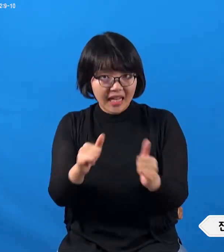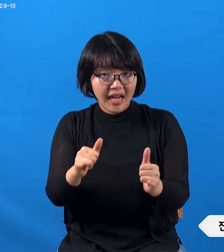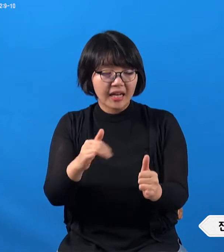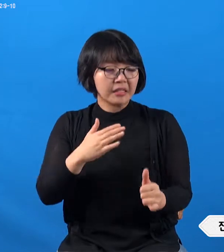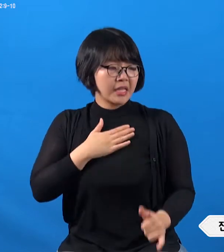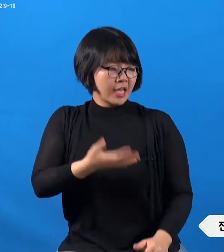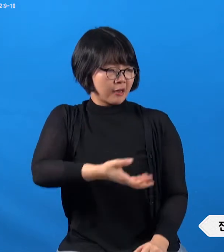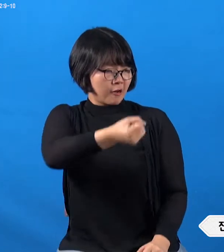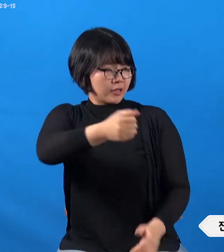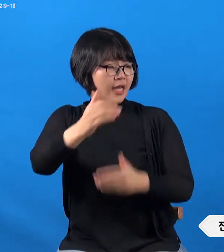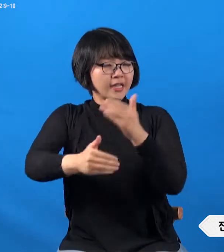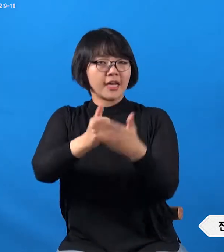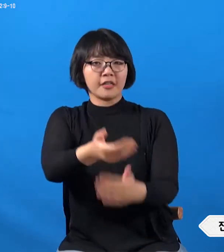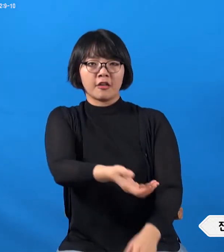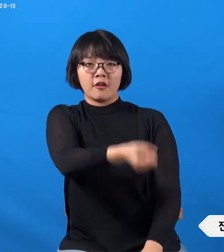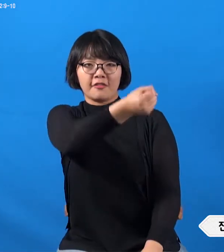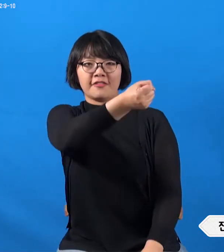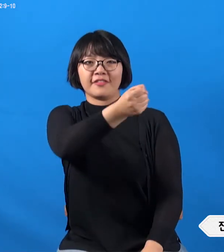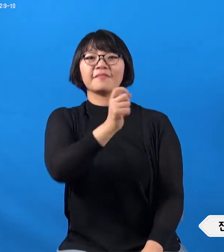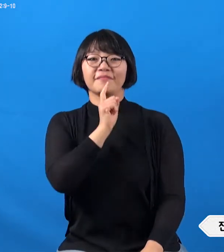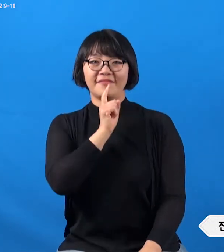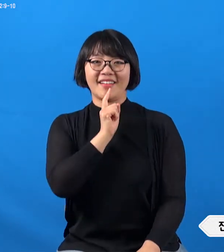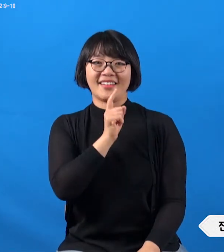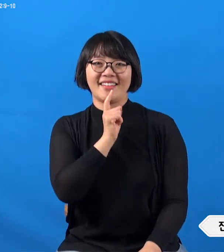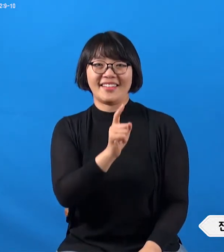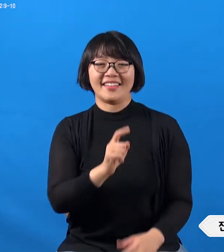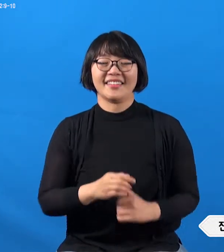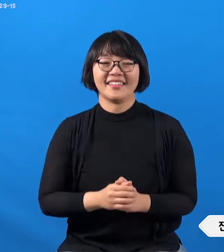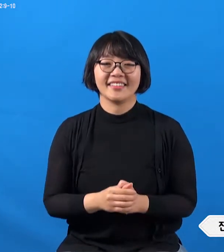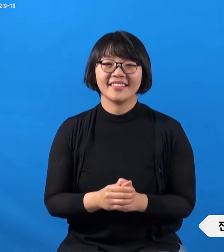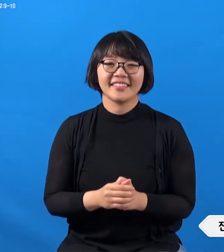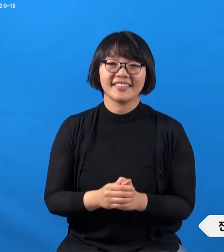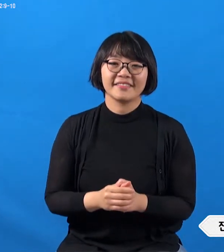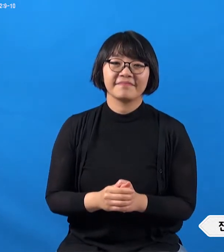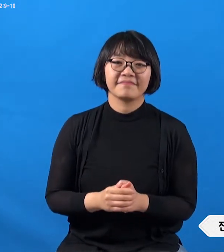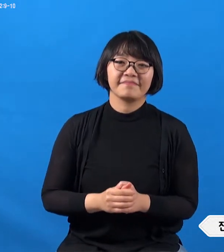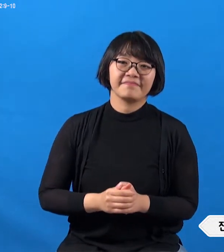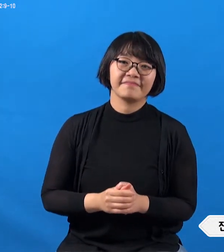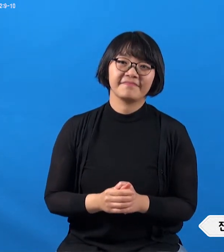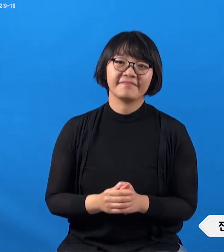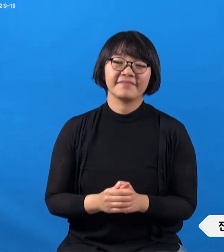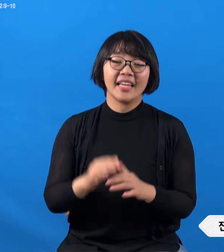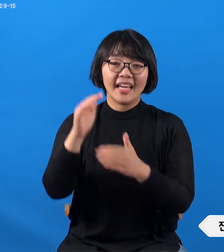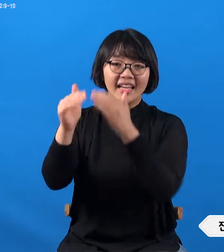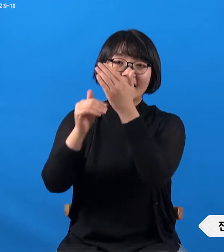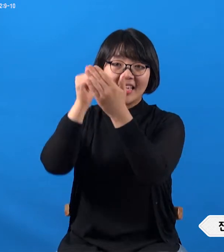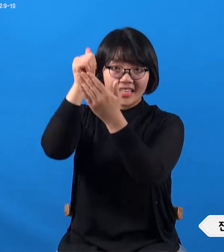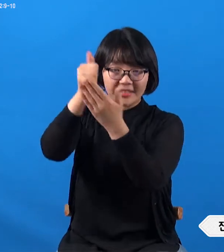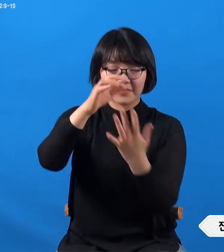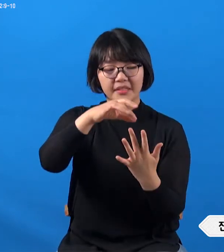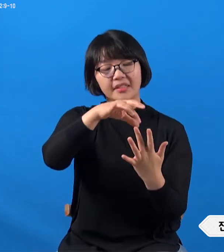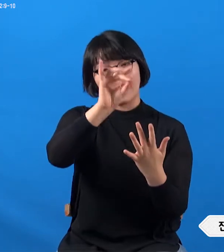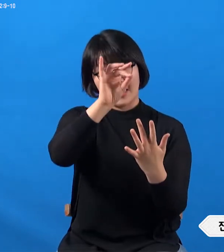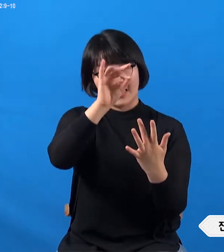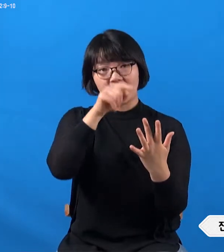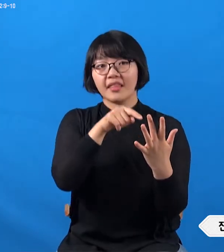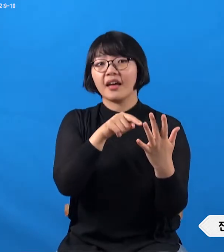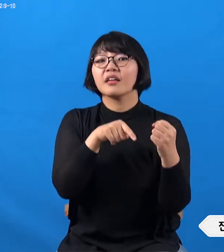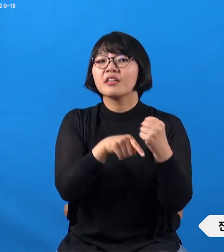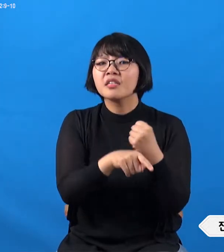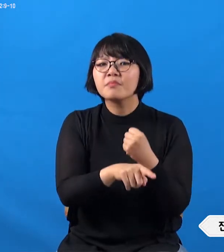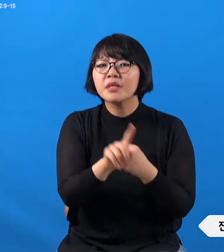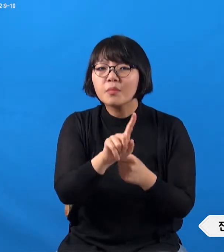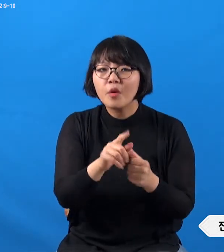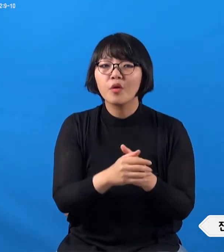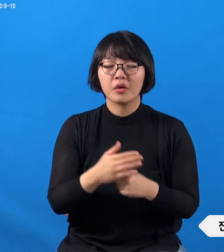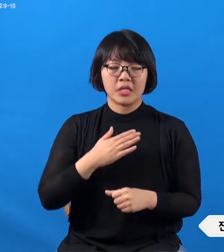나의 소유다라고 말씀하시는 하나님의 말씀을 봅니다. 하나님의 택하심은